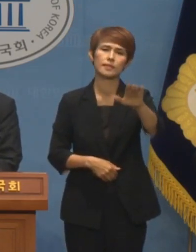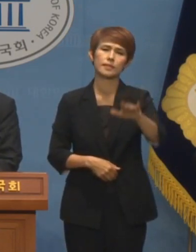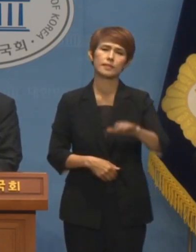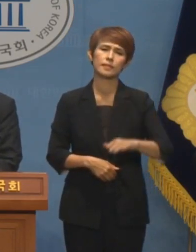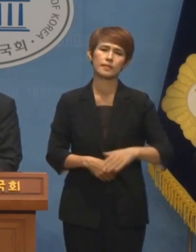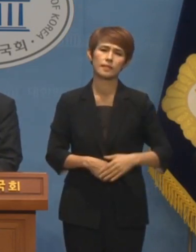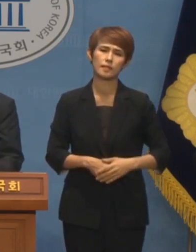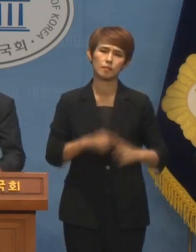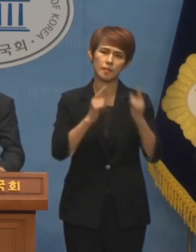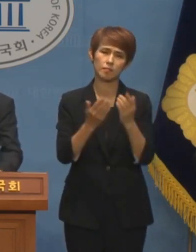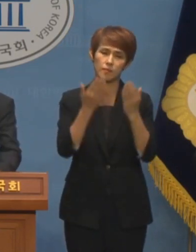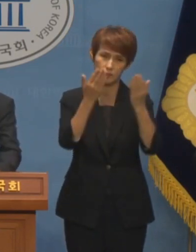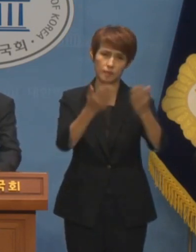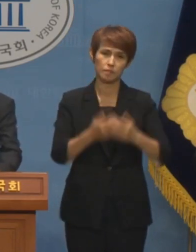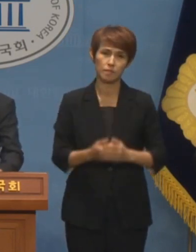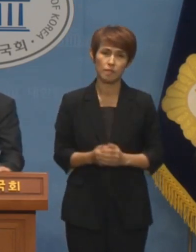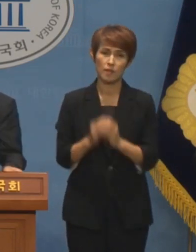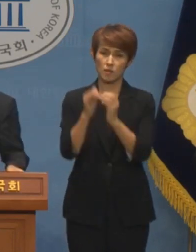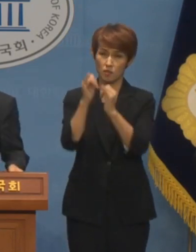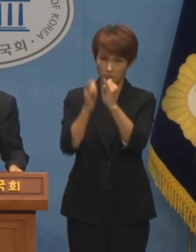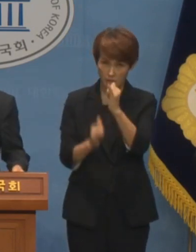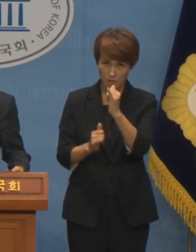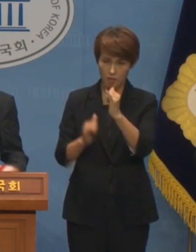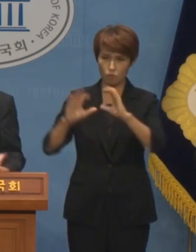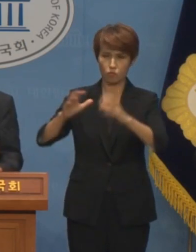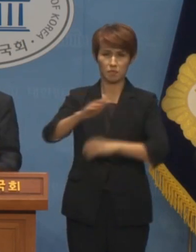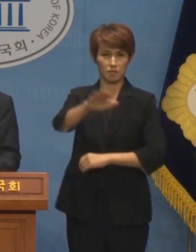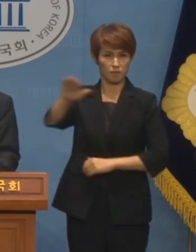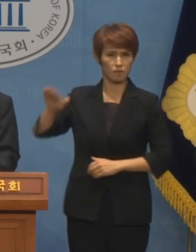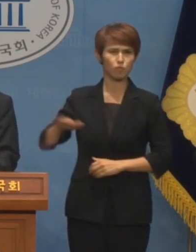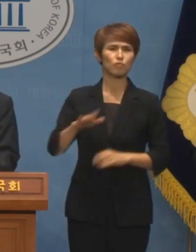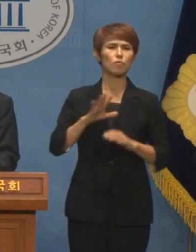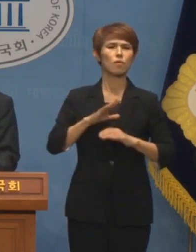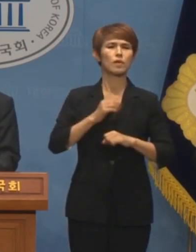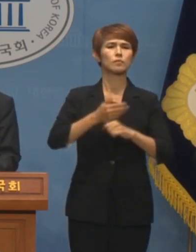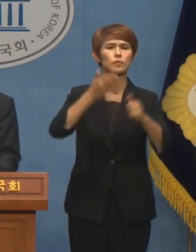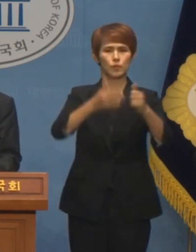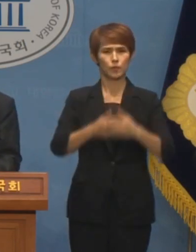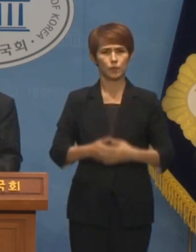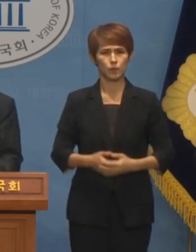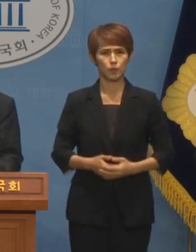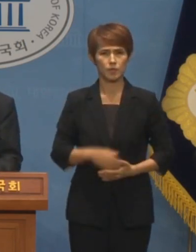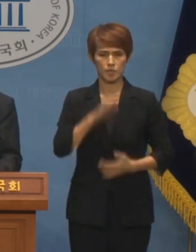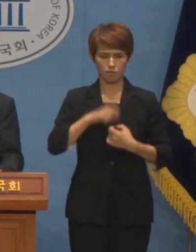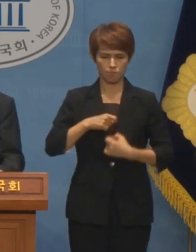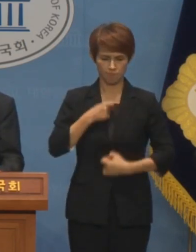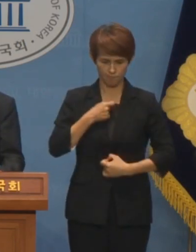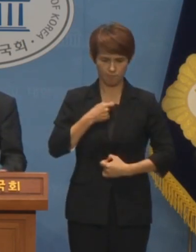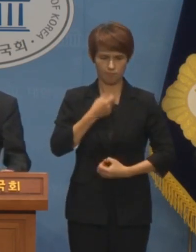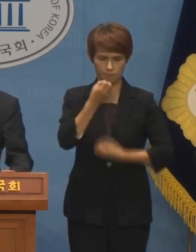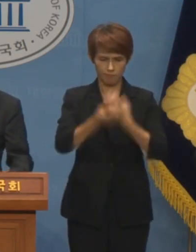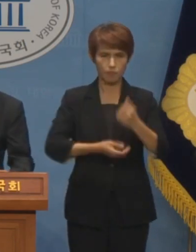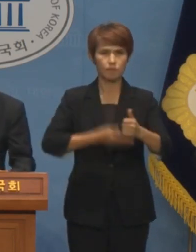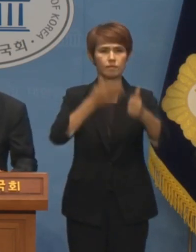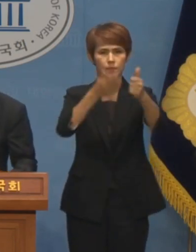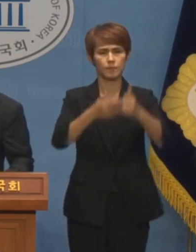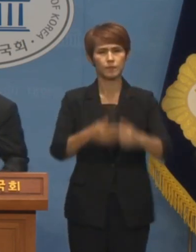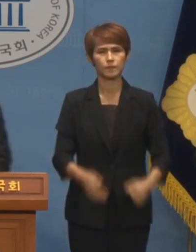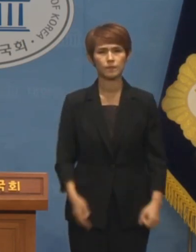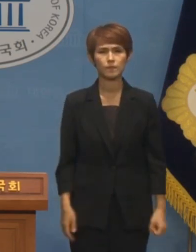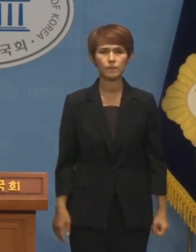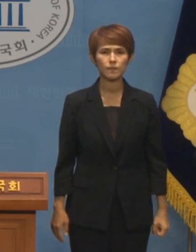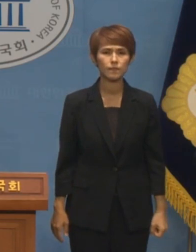심정으로 말씀드립니다. 역사와 국민을 두려워하고 그리고 지금이라도 진실을 밝힐 것을 촉구합니다.